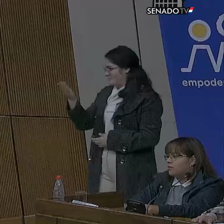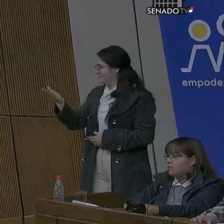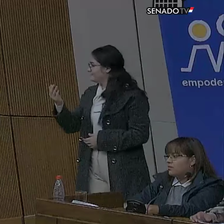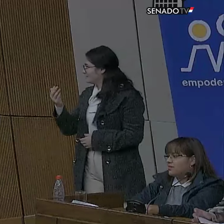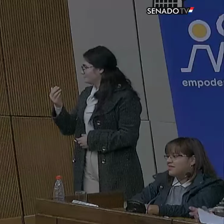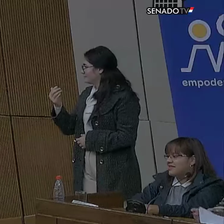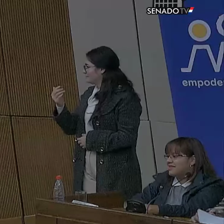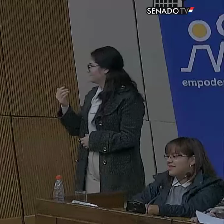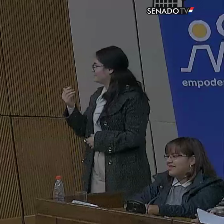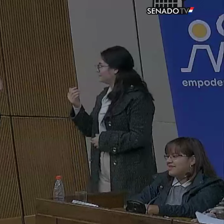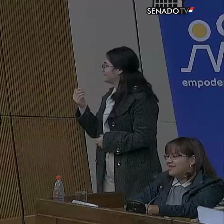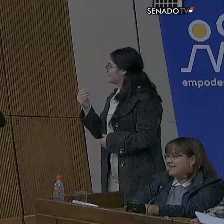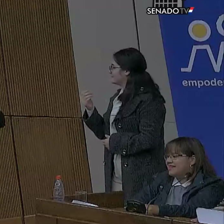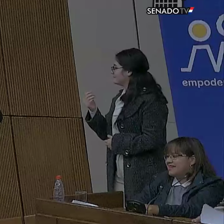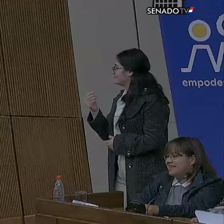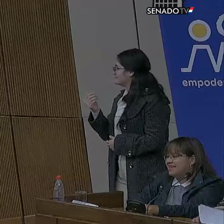Para poder.